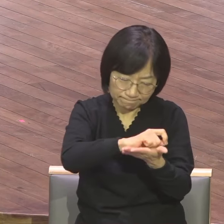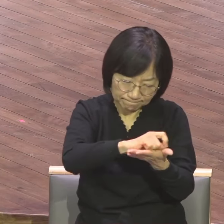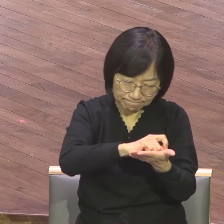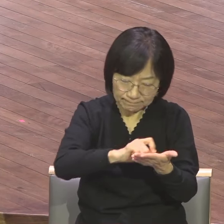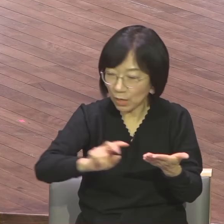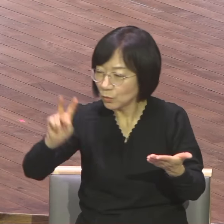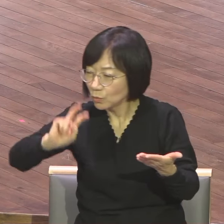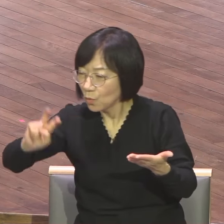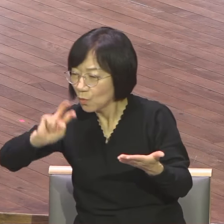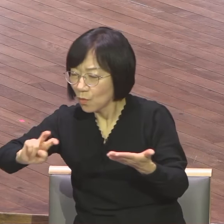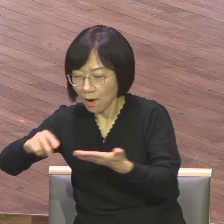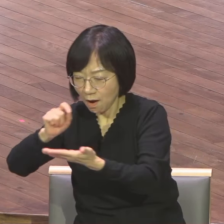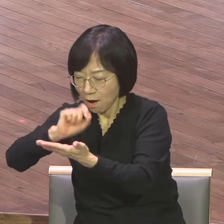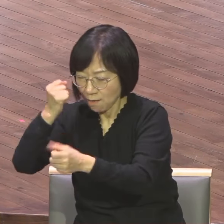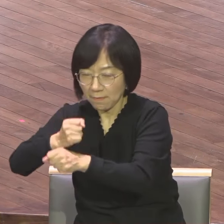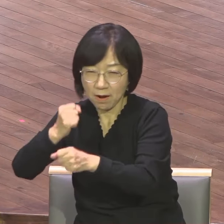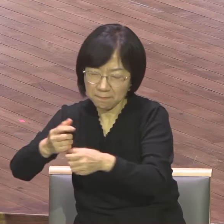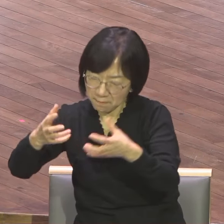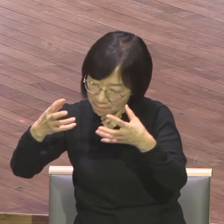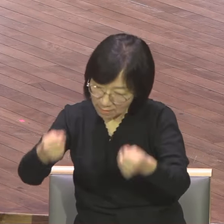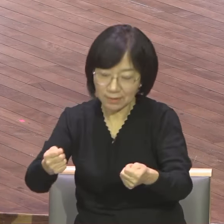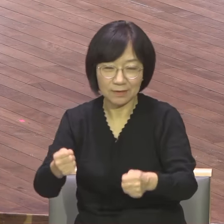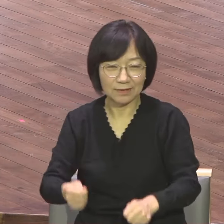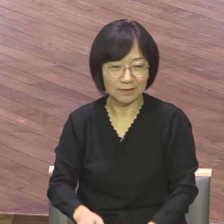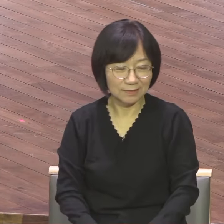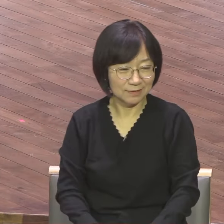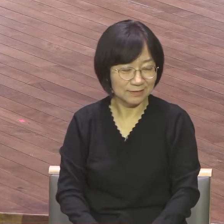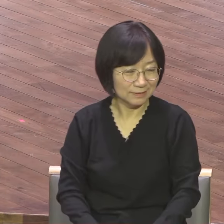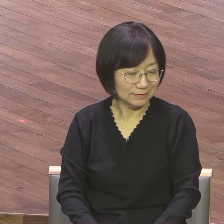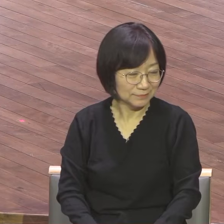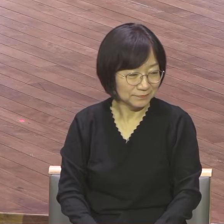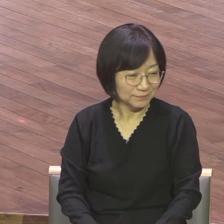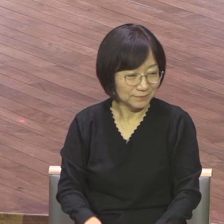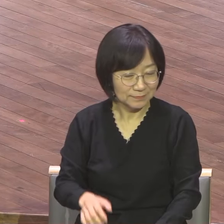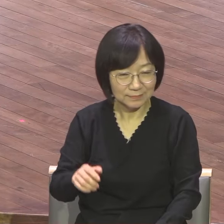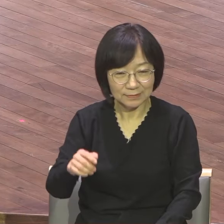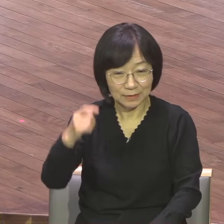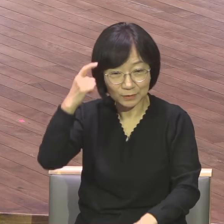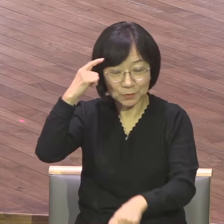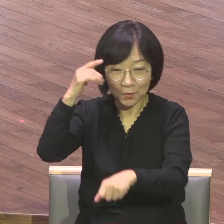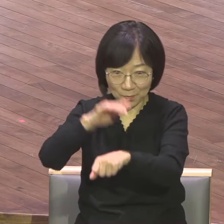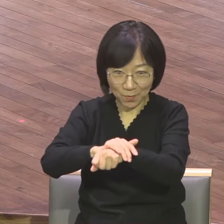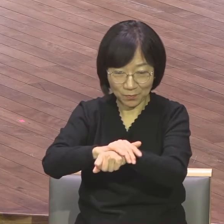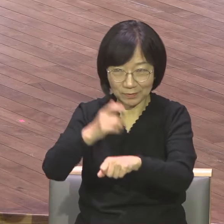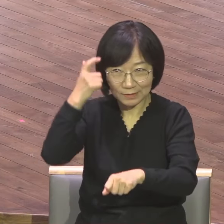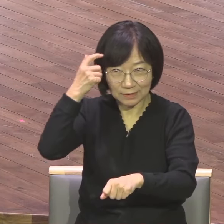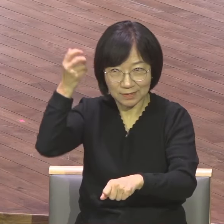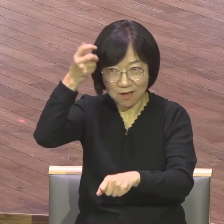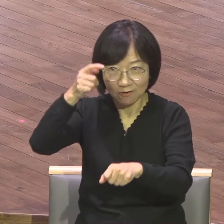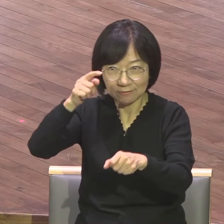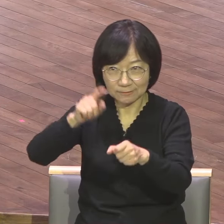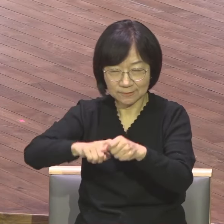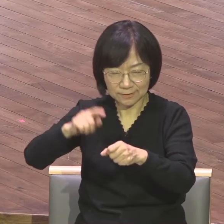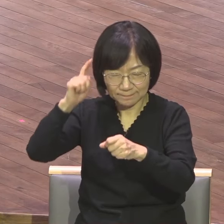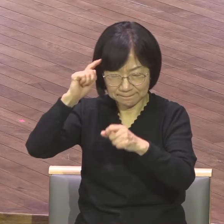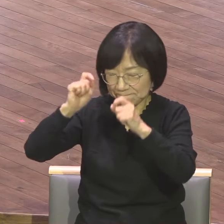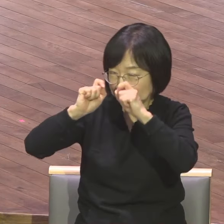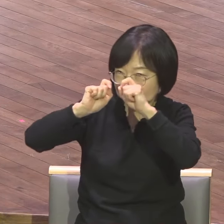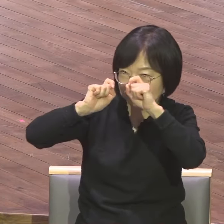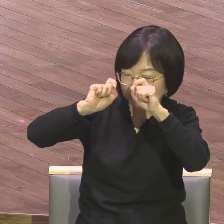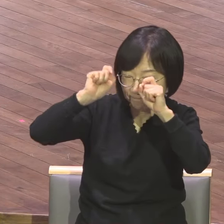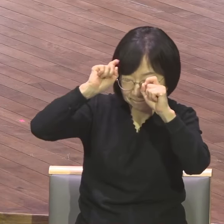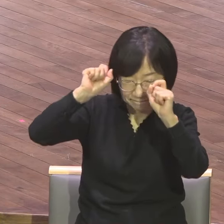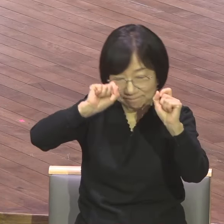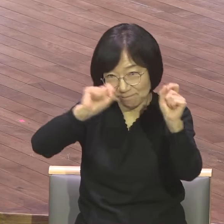자문과 시를 썼습니다. 특별히 솔로몬이 영적으로 깨어있던 상황 속에서 썼던 이 자문들은 우리가